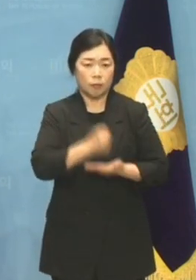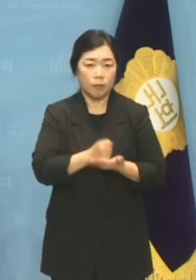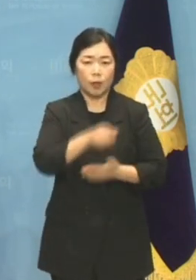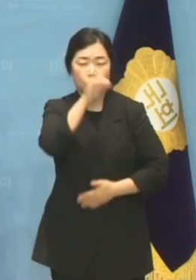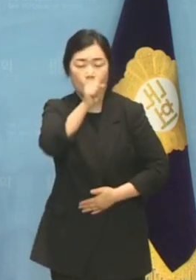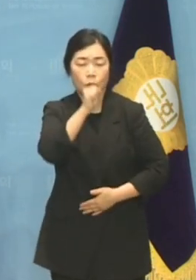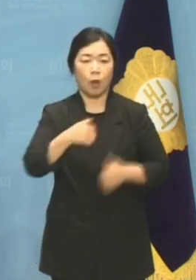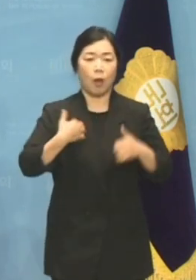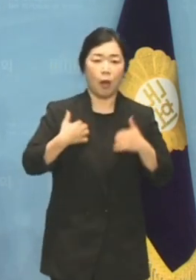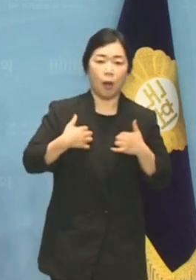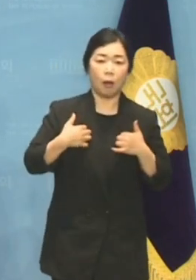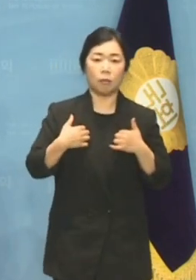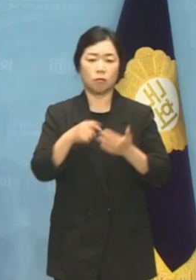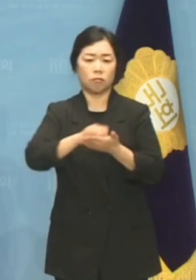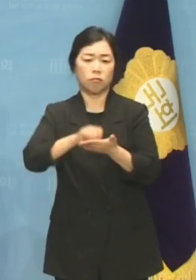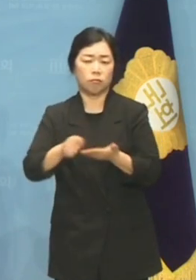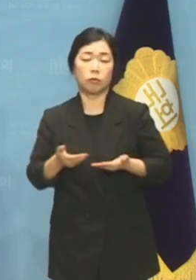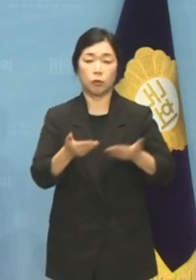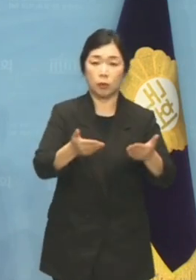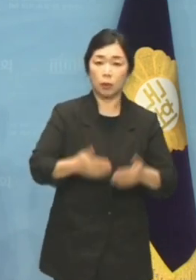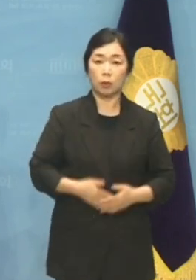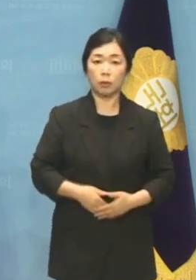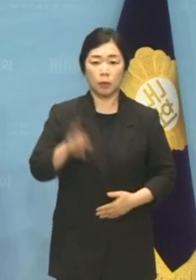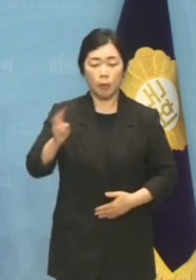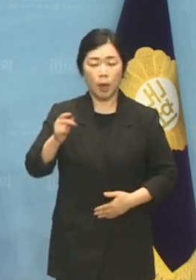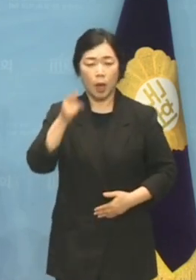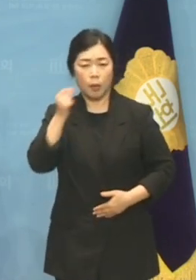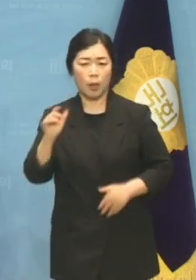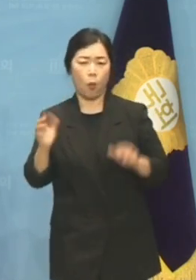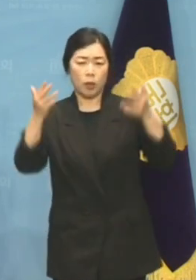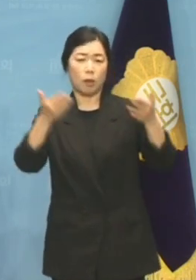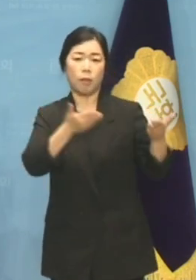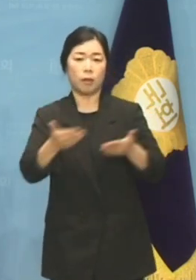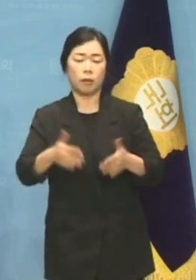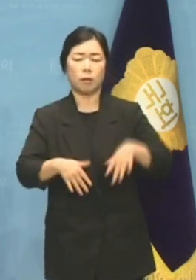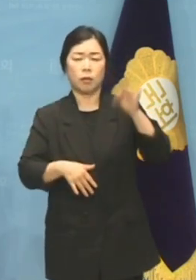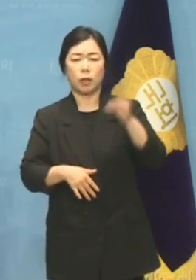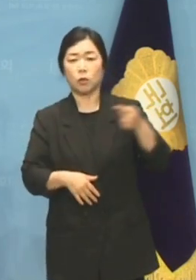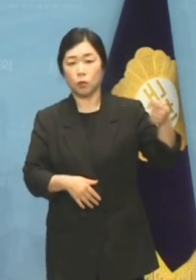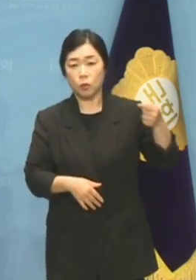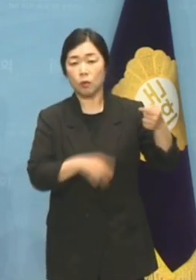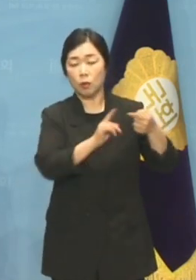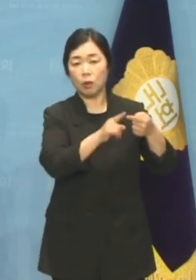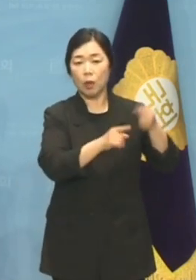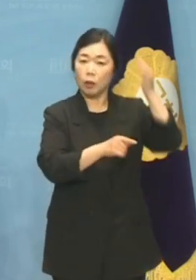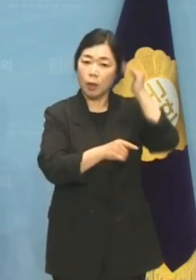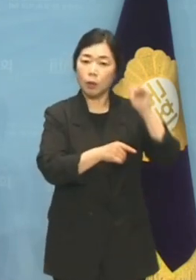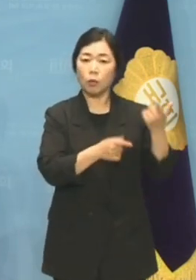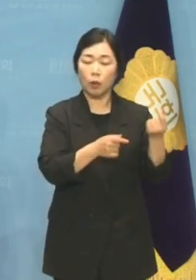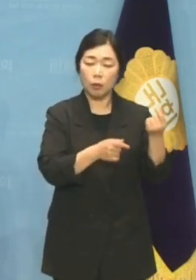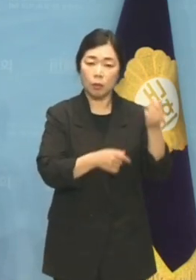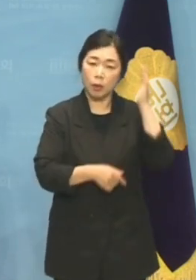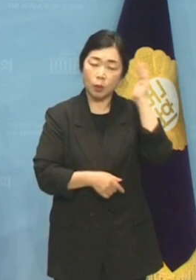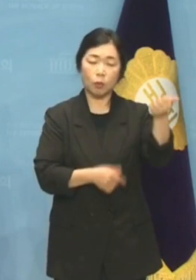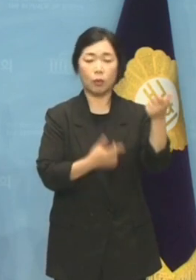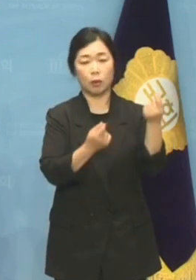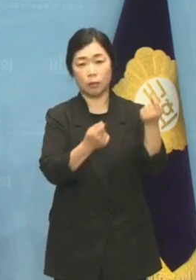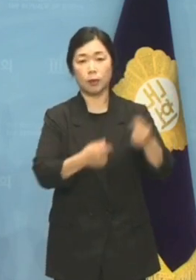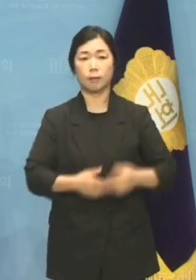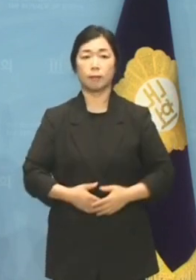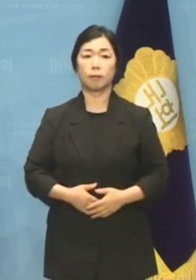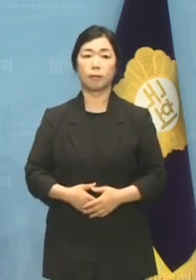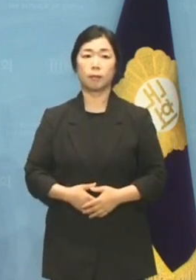환영 기사를 내보내고 있습니다. 아마 일본에서 환영받는 최초의 대통령으로 기록되지 않을까